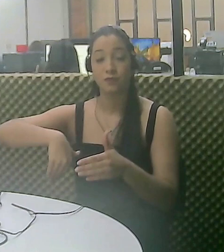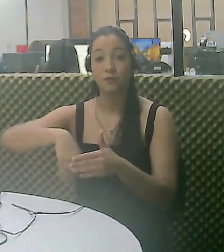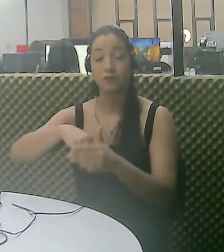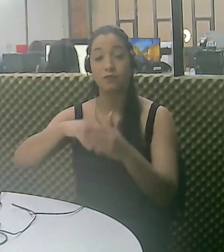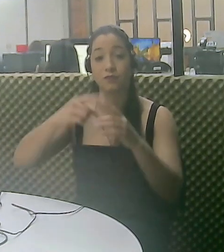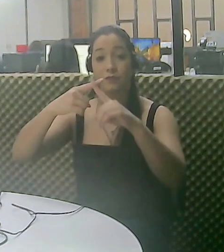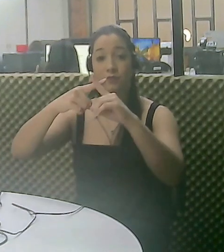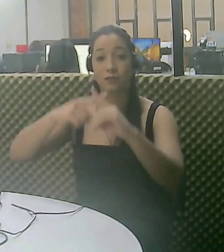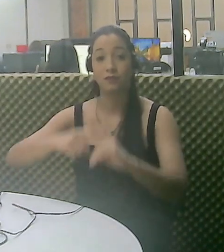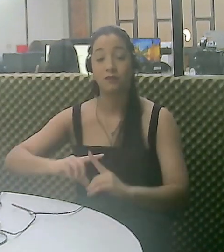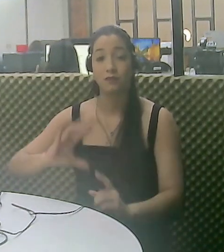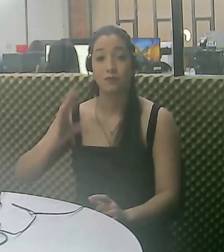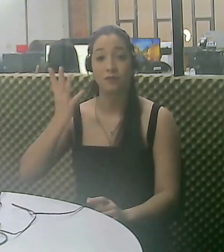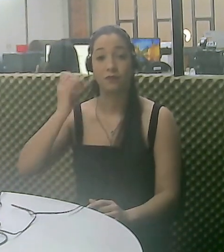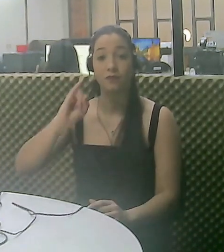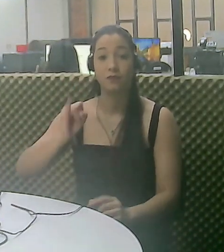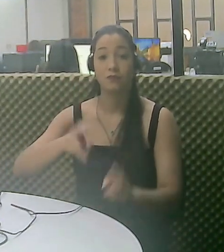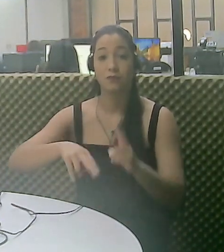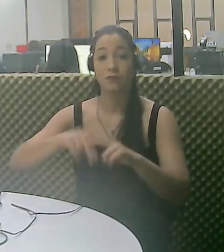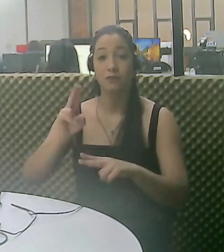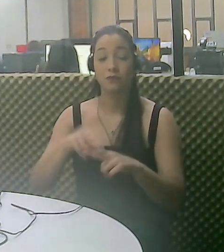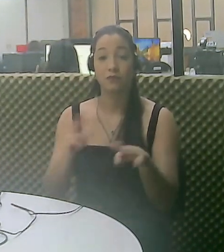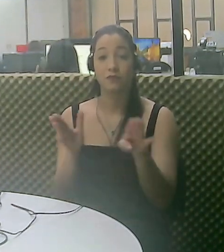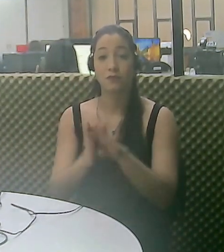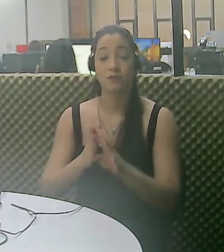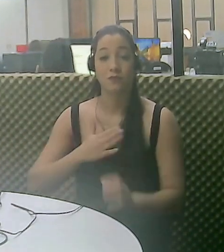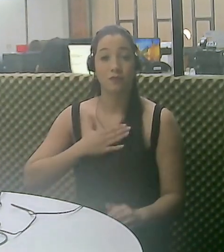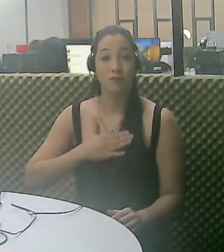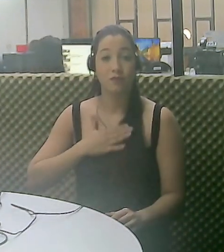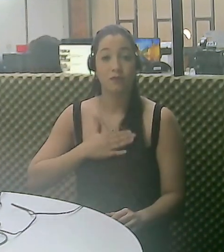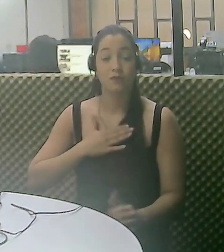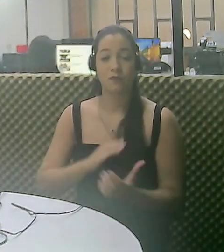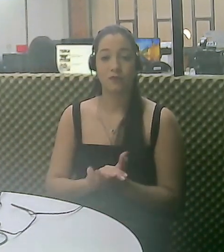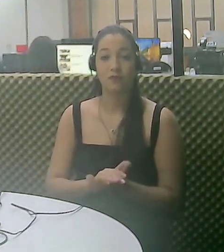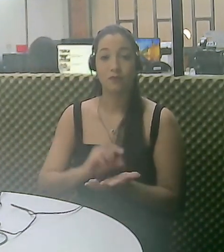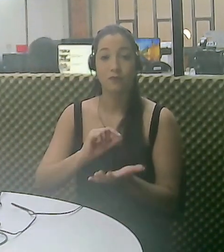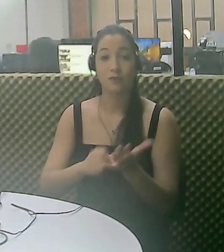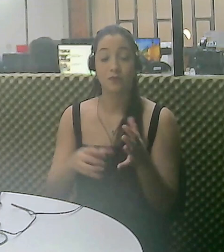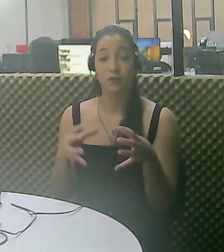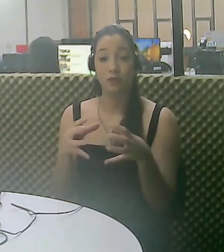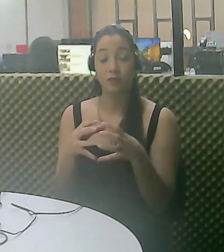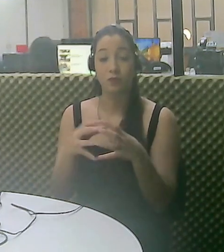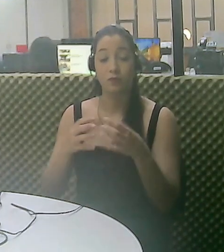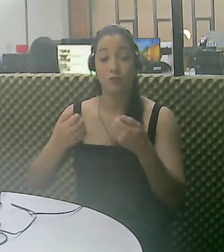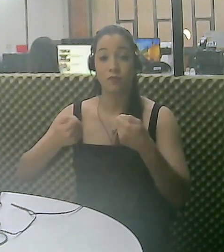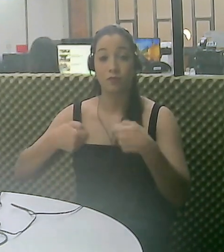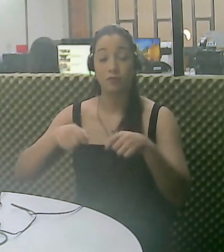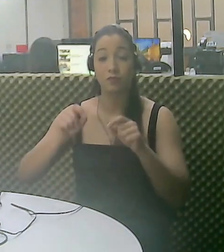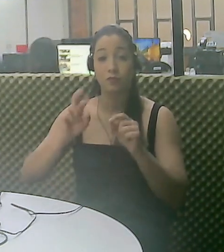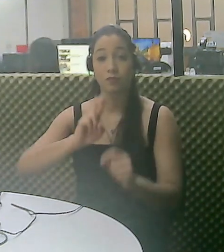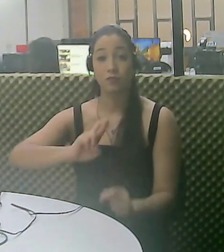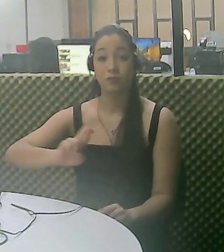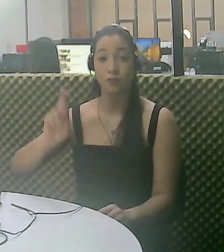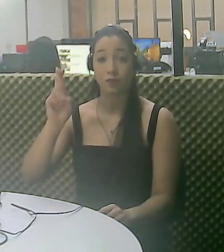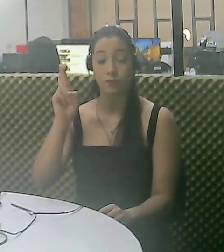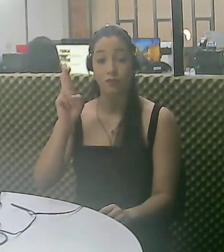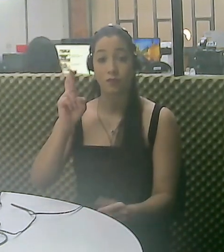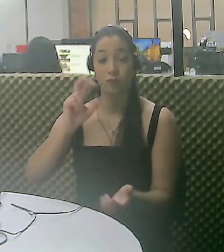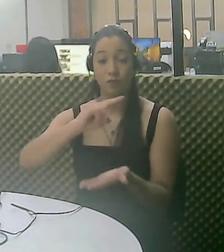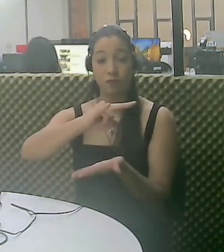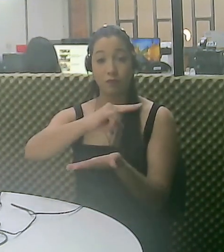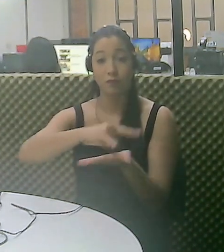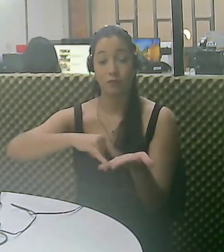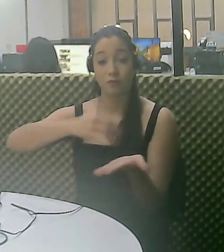competição que será realizada entre junho e agosto. Para inscrever a equipe na disputa, é necessário que o representante do time preencha